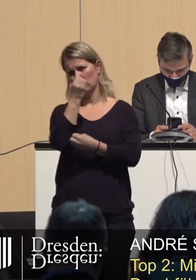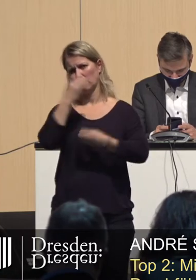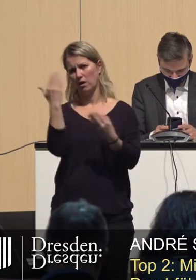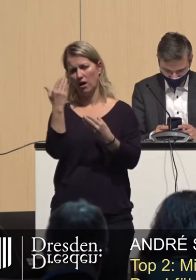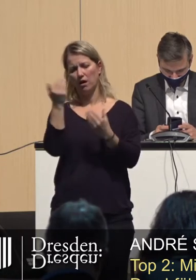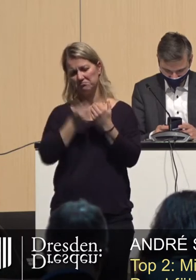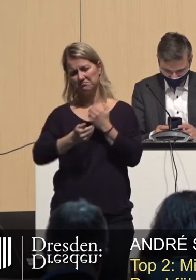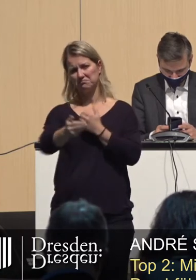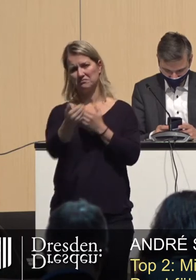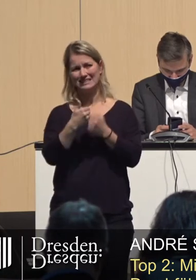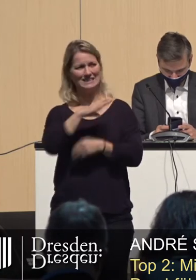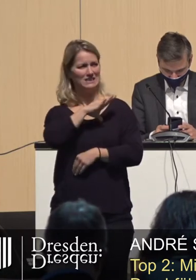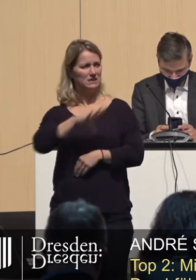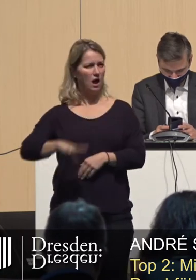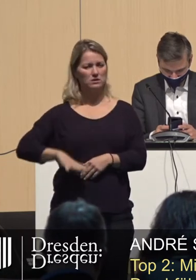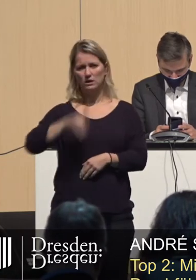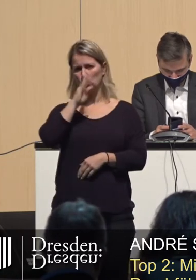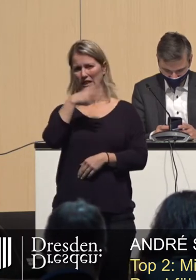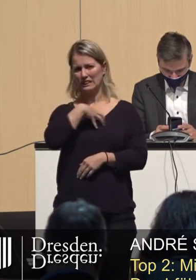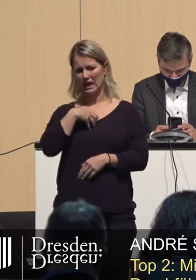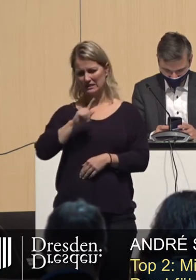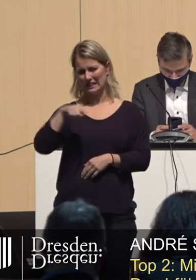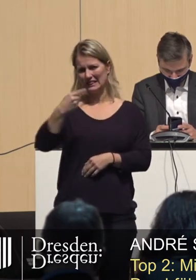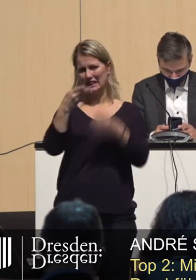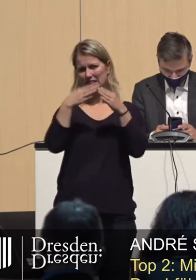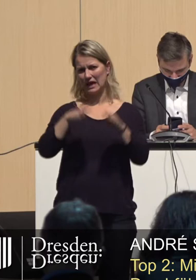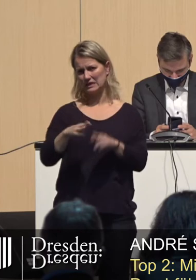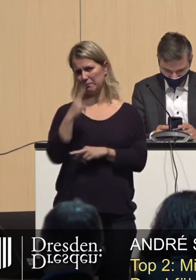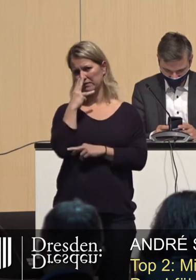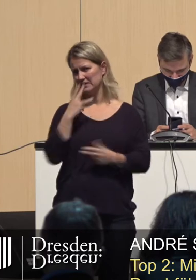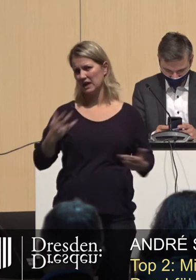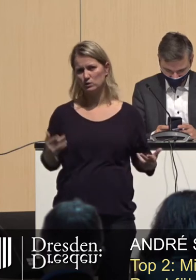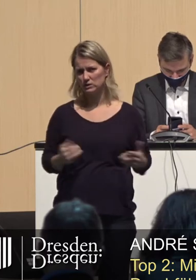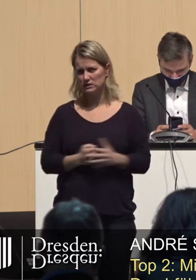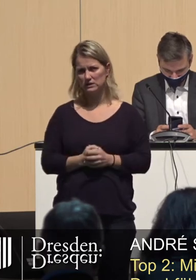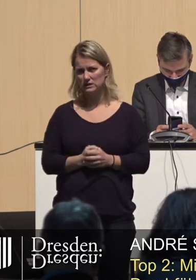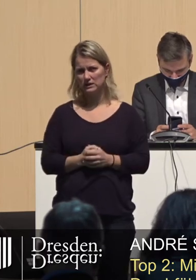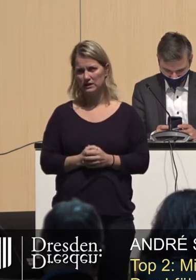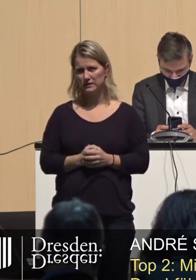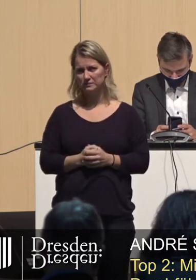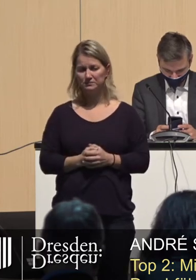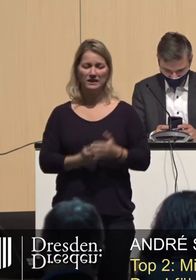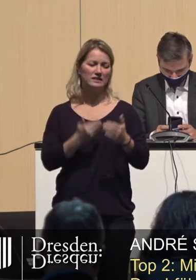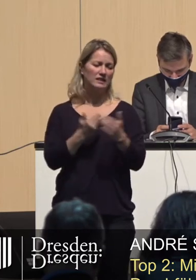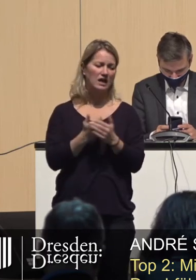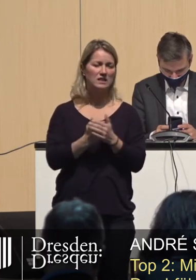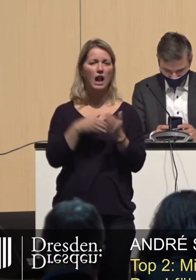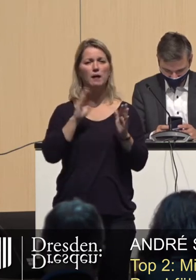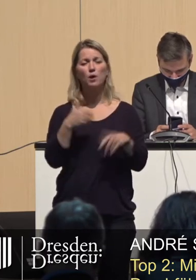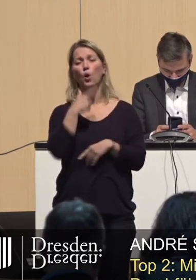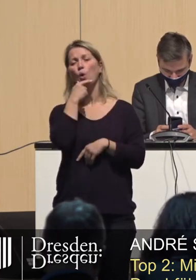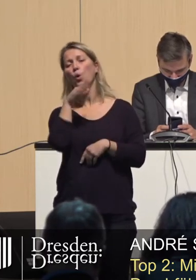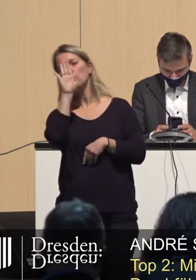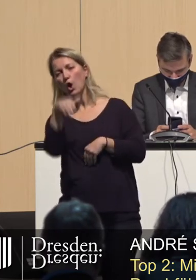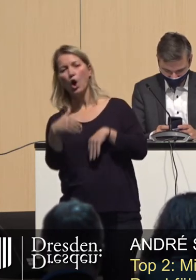Freistaat Sachsen und in der Landeshauptstadt Dresden im Dezember aussehen wird. Und insofern sollten wir hier nicht "Wünsch dir was"